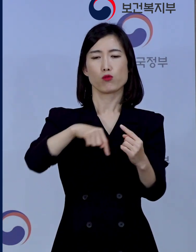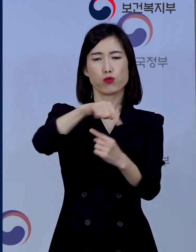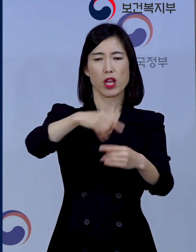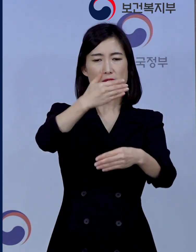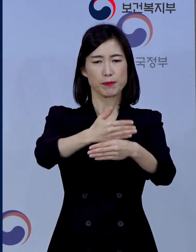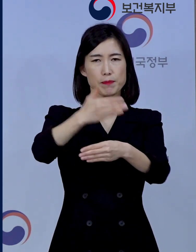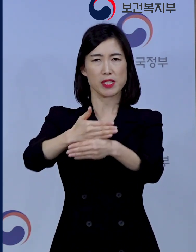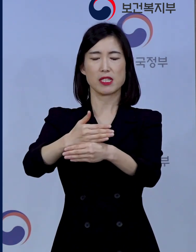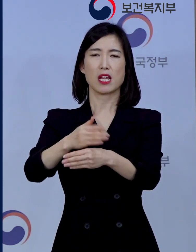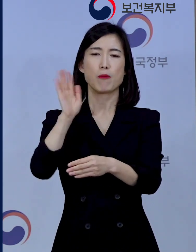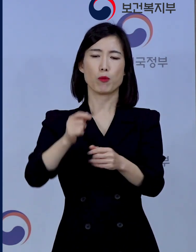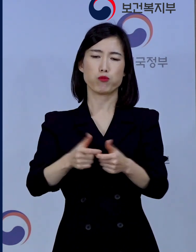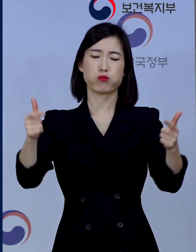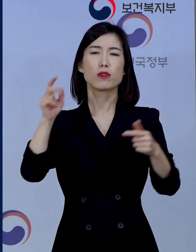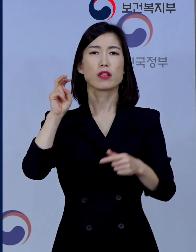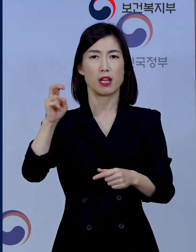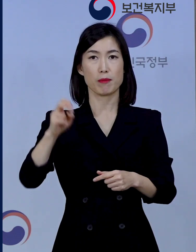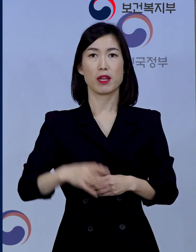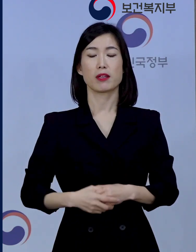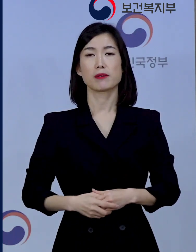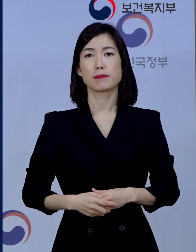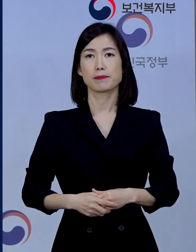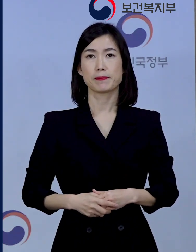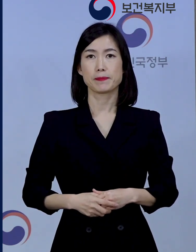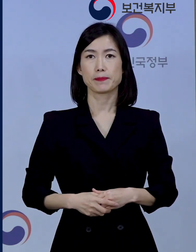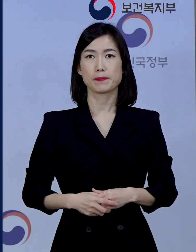제한이 확대됩니다.